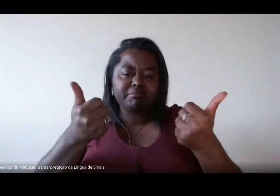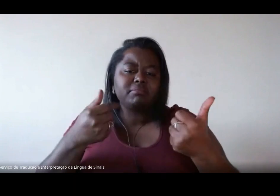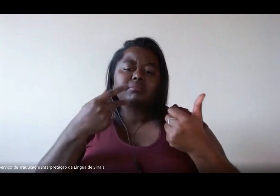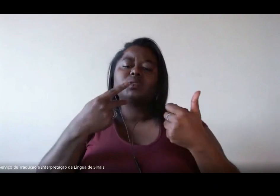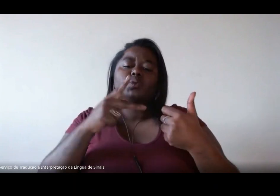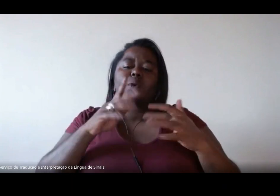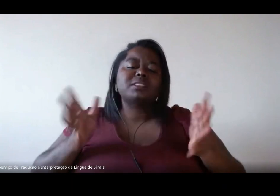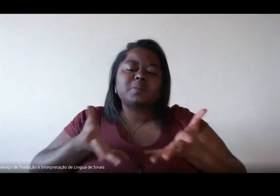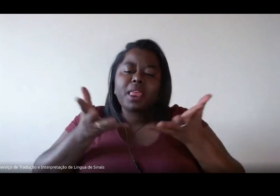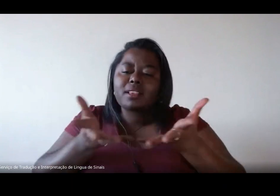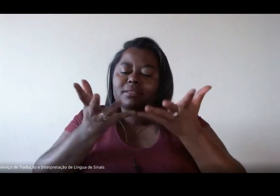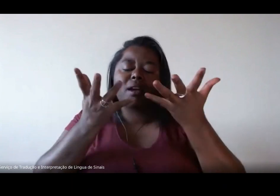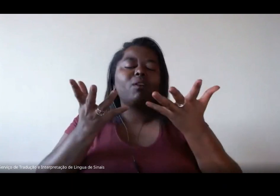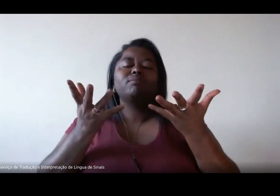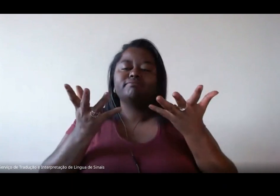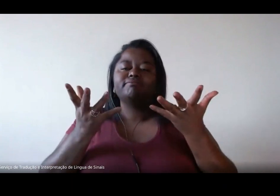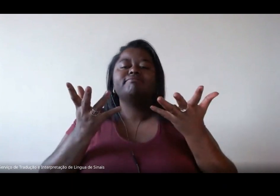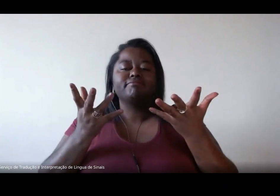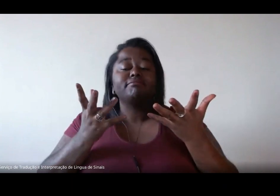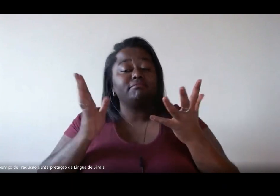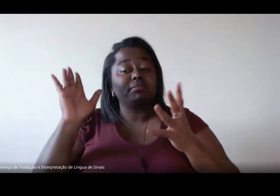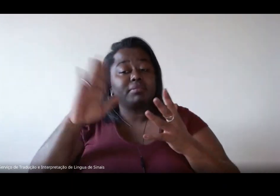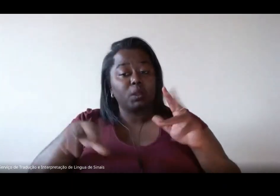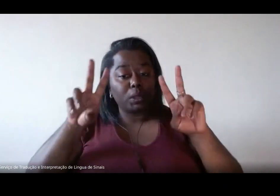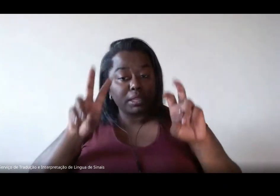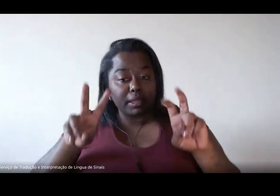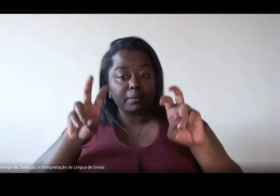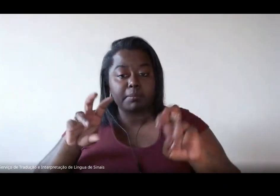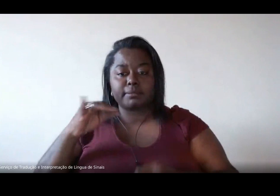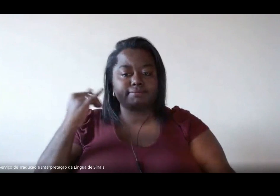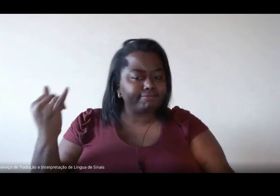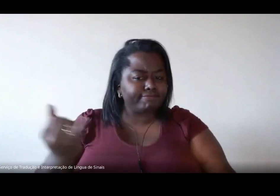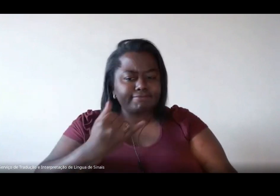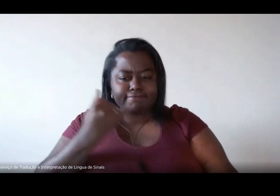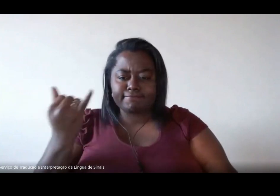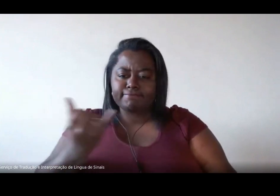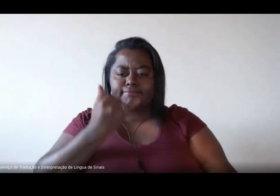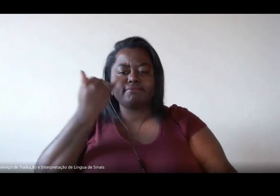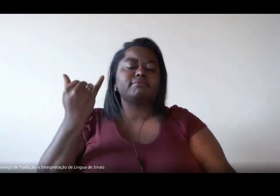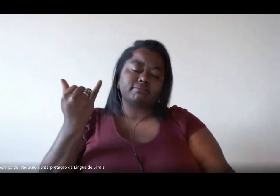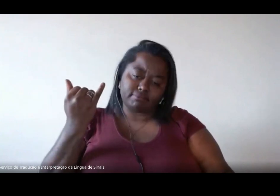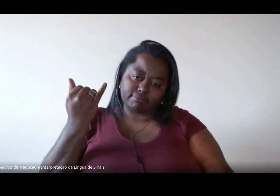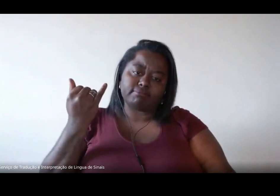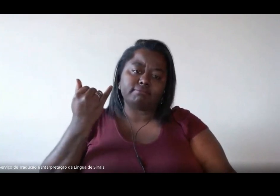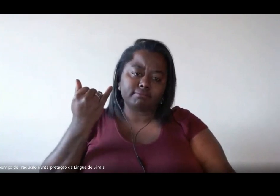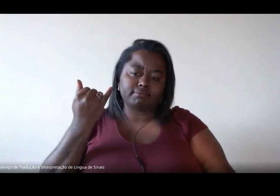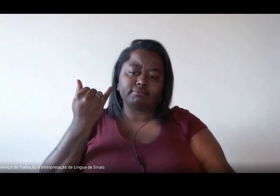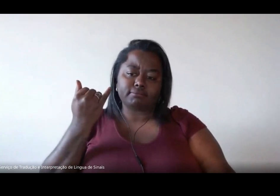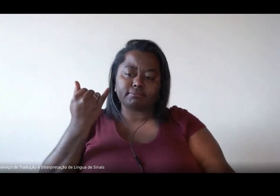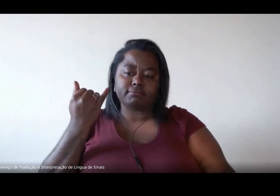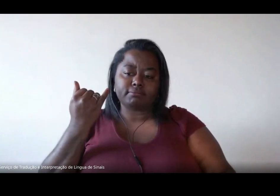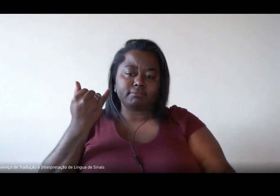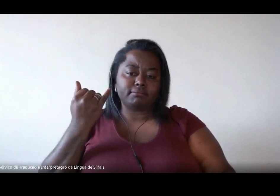Obrigada. Pela inspiração aí, né? Trazendo um tema tão relevante, né? E que,